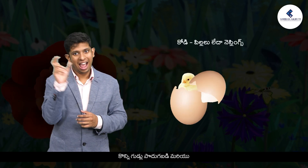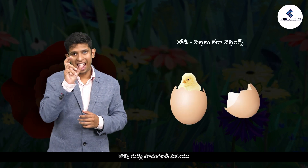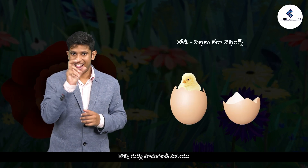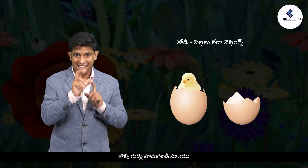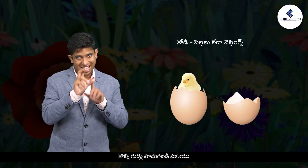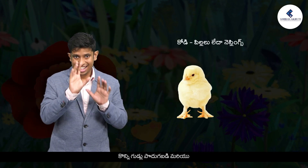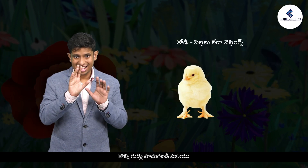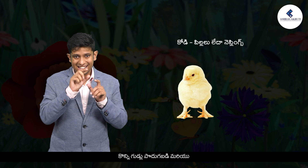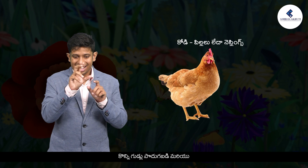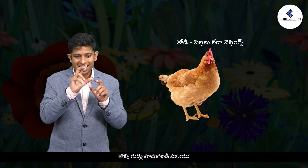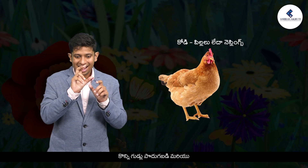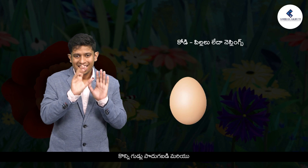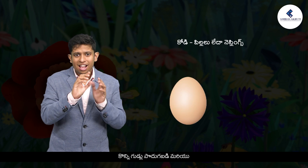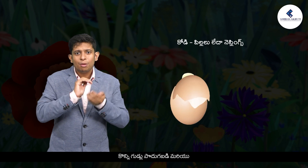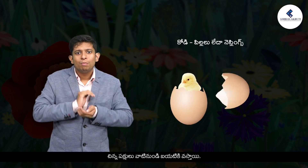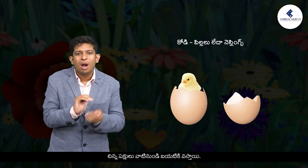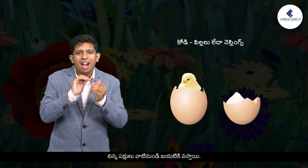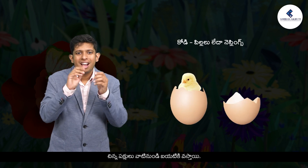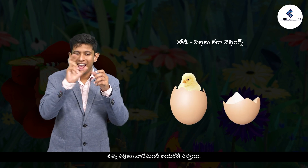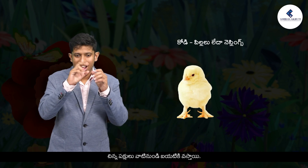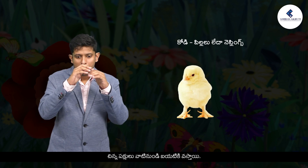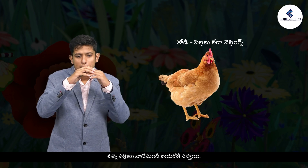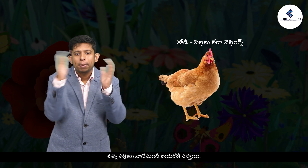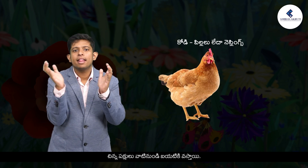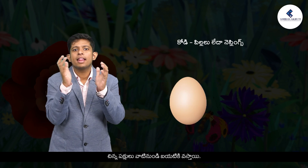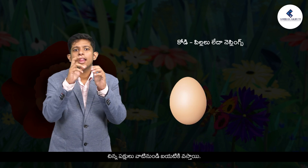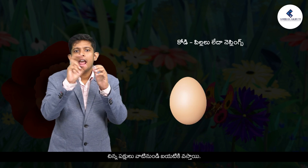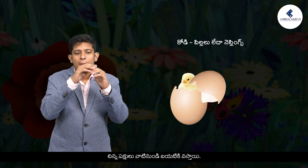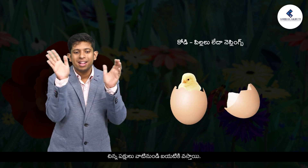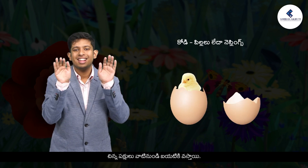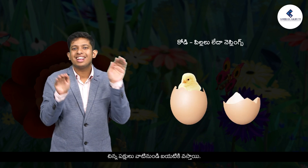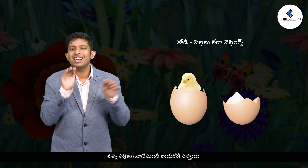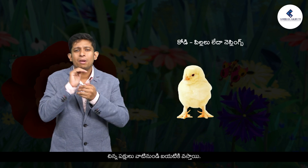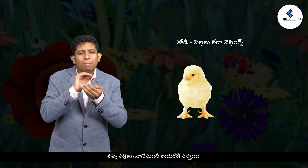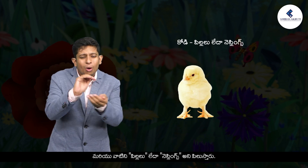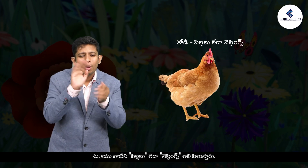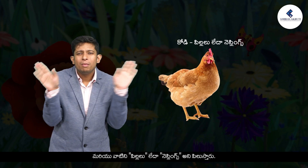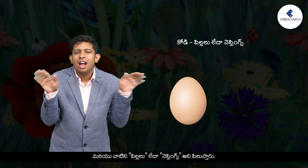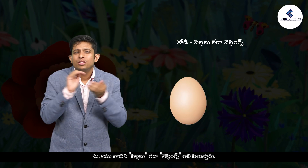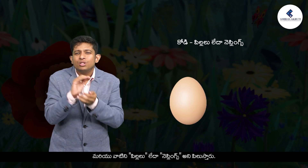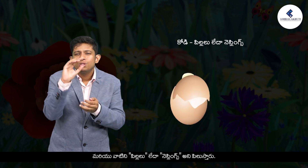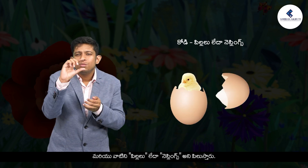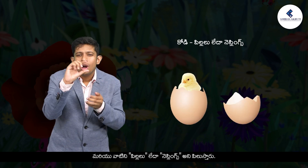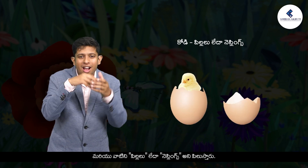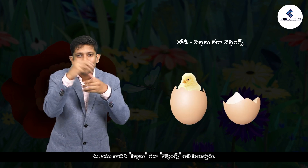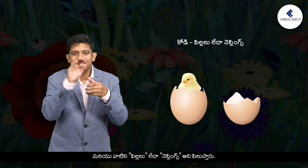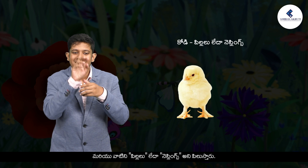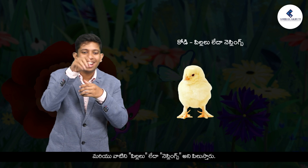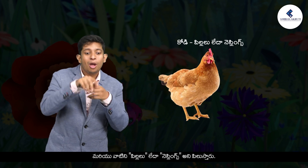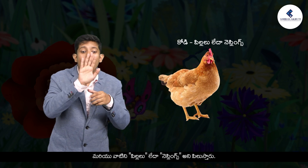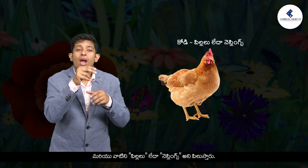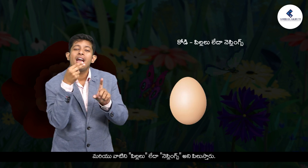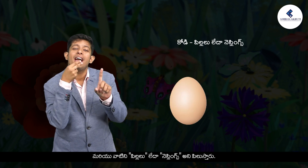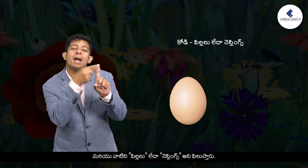కొన్ని గుడ్లు పొదగబడి మరియు చిన్న పక్షులు వాటి నుండి బయటికి వస్తాయి మరియు వాటిని పిల్లలు